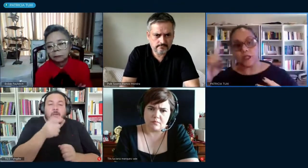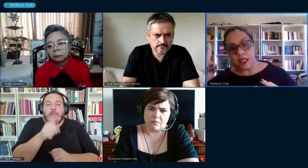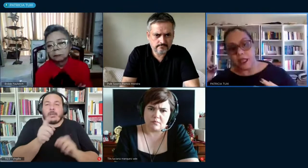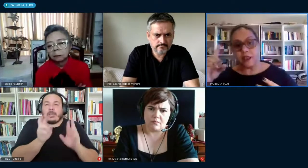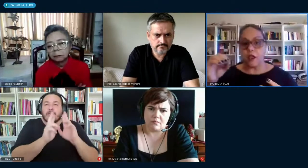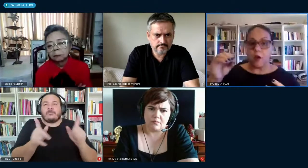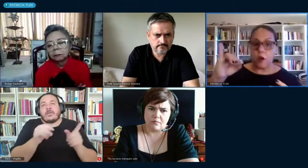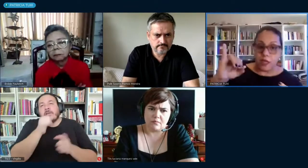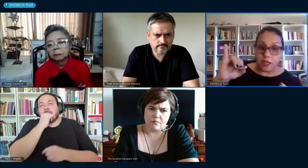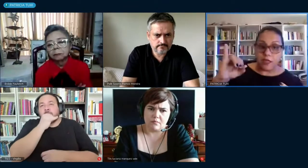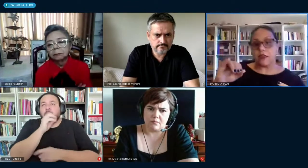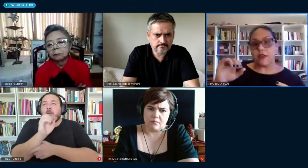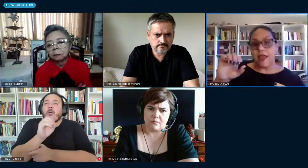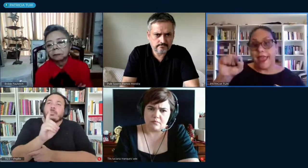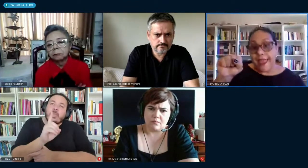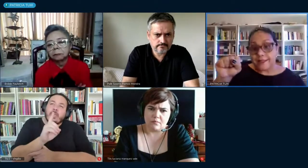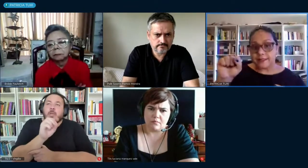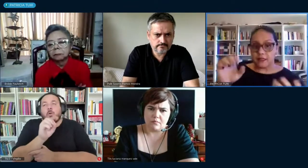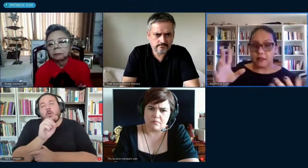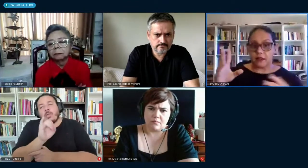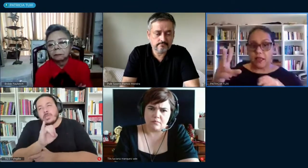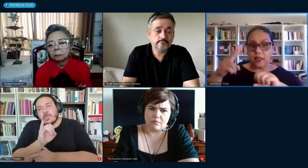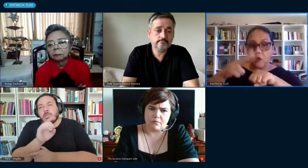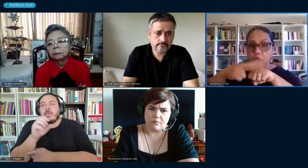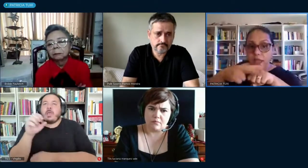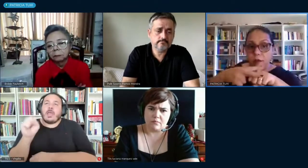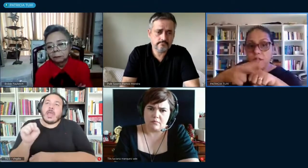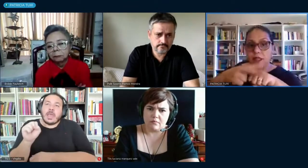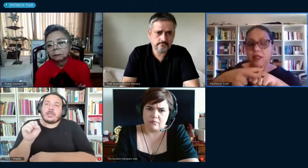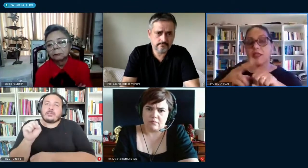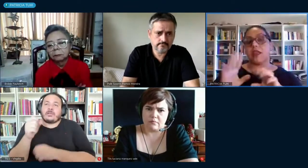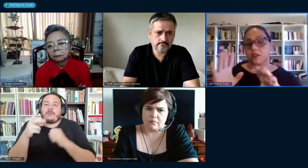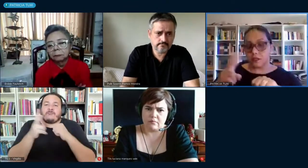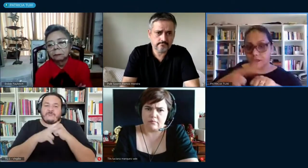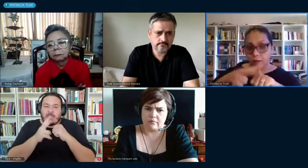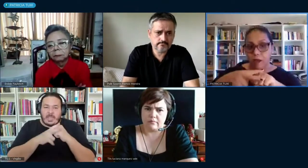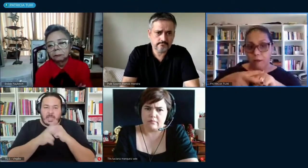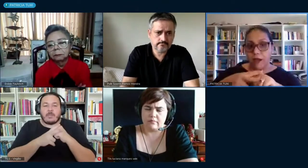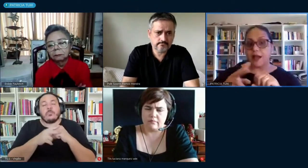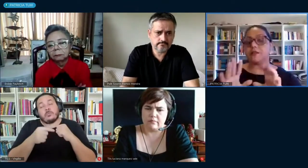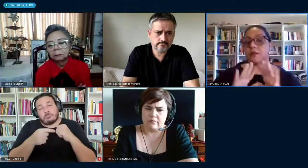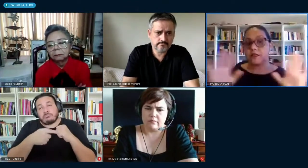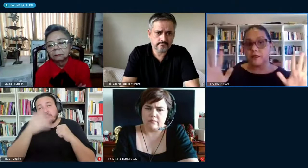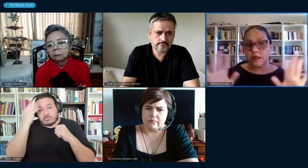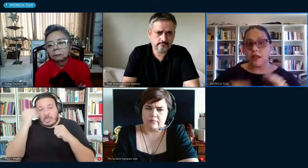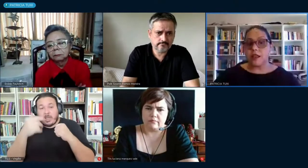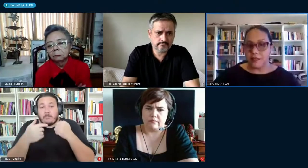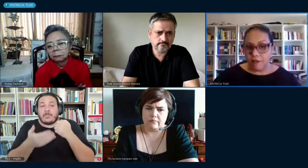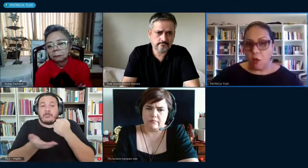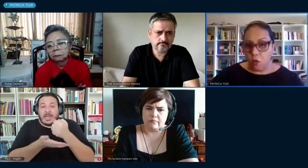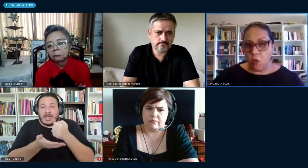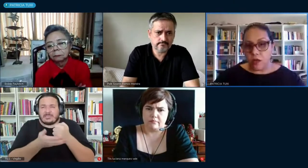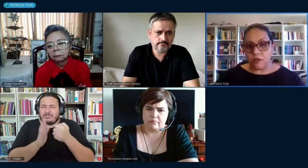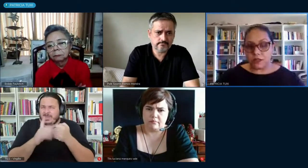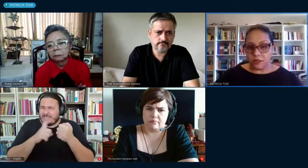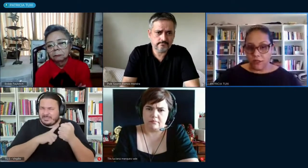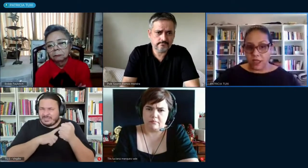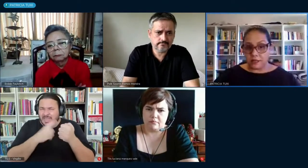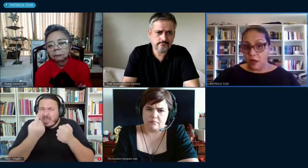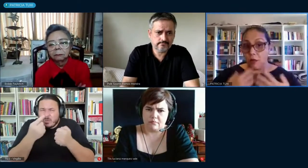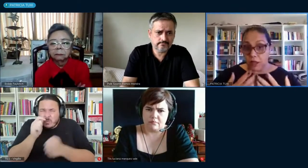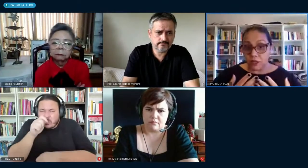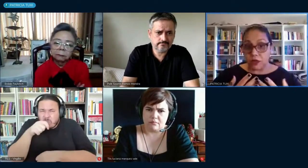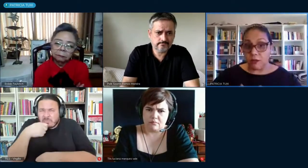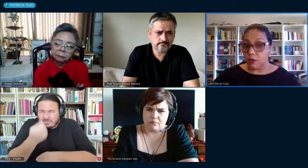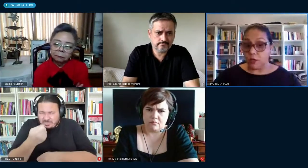de OD, OI, S, né? O verbo está aqui, a gente sabe que é uma base, mas teve algum que você